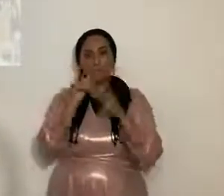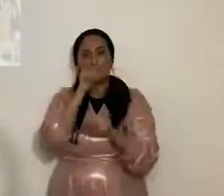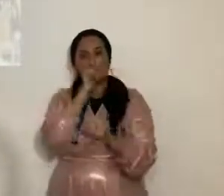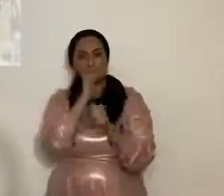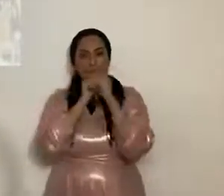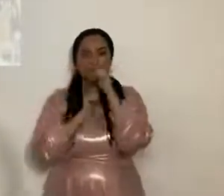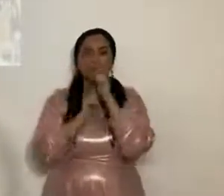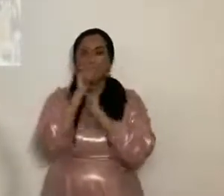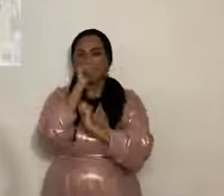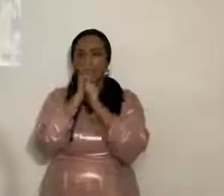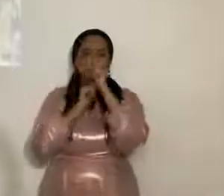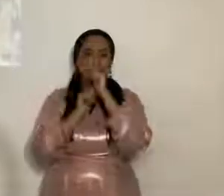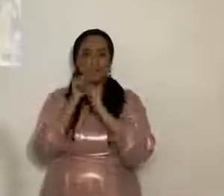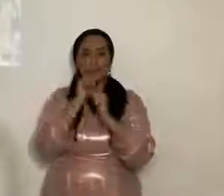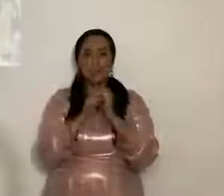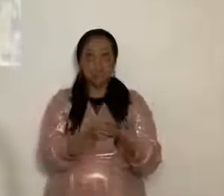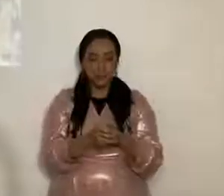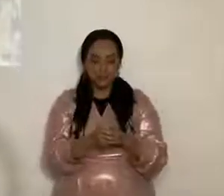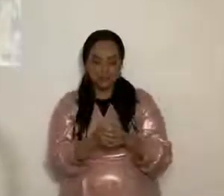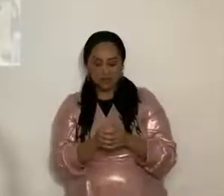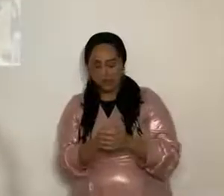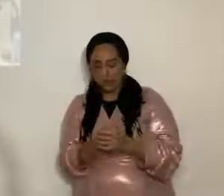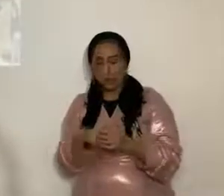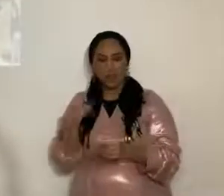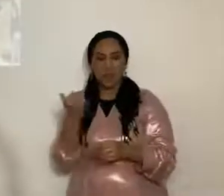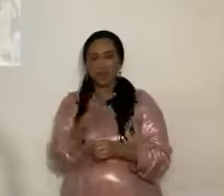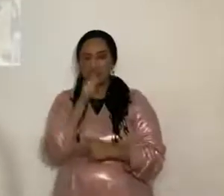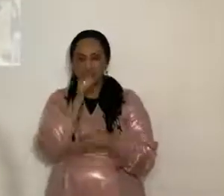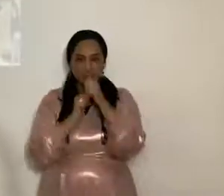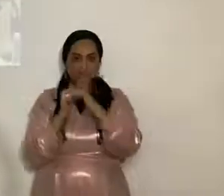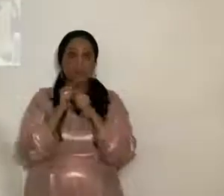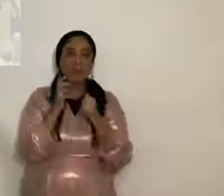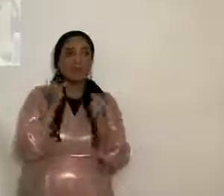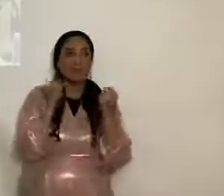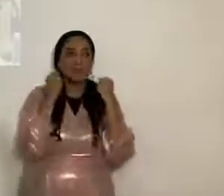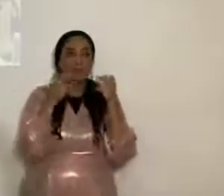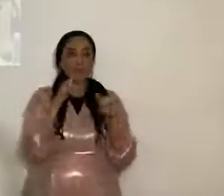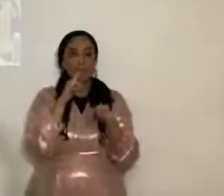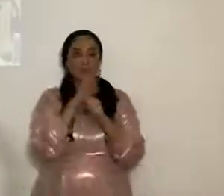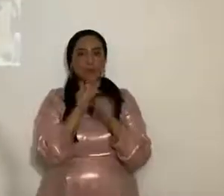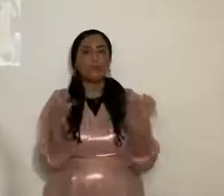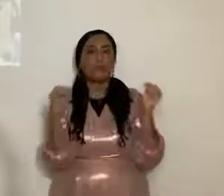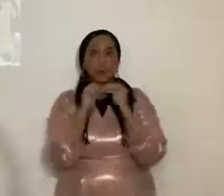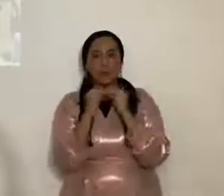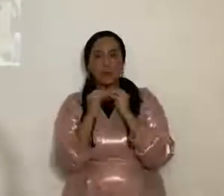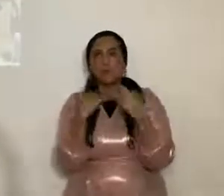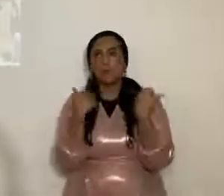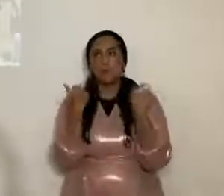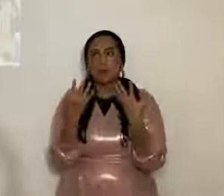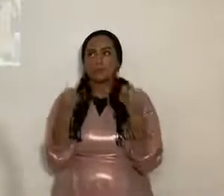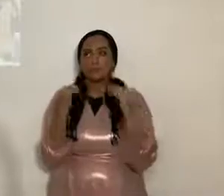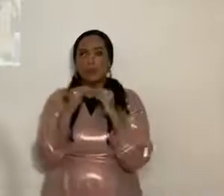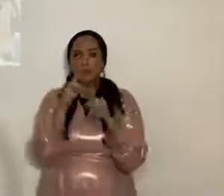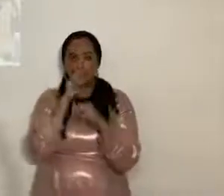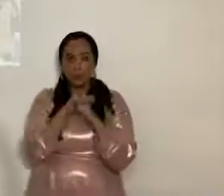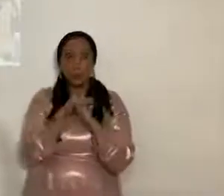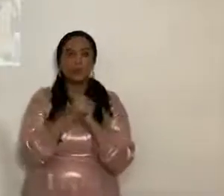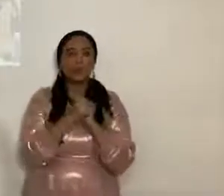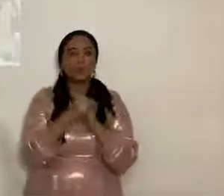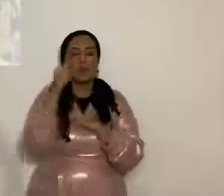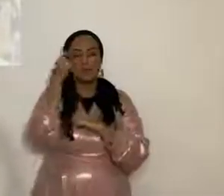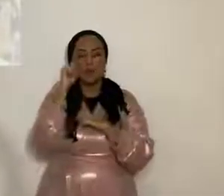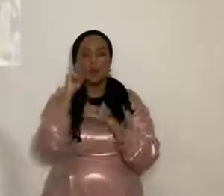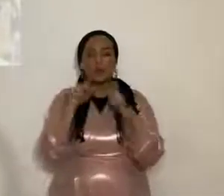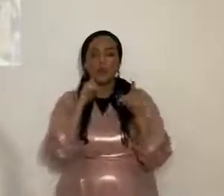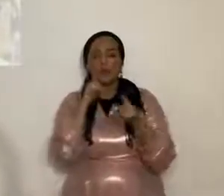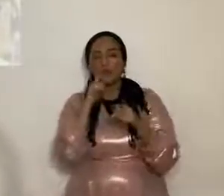Persevera, persevera, persevera, perseveremos todos. Y muchas promesas más. Hay muchas promesas más para los